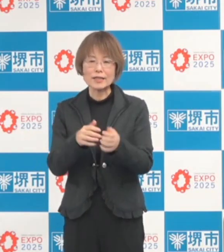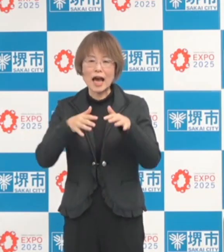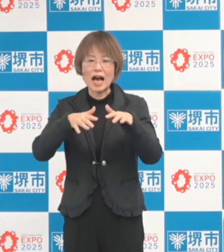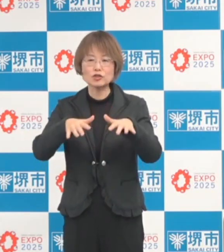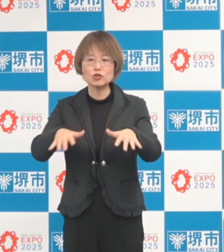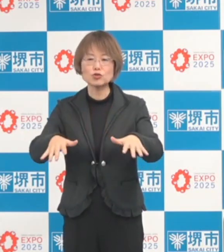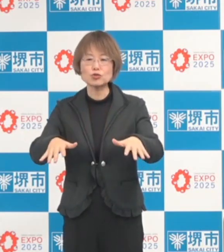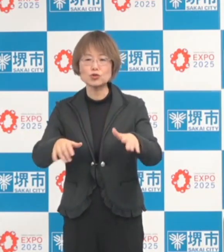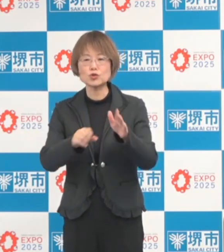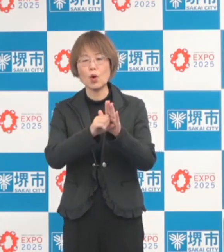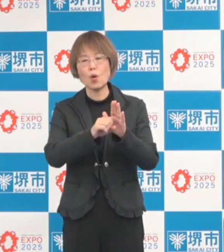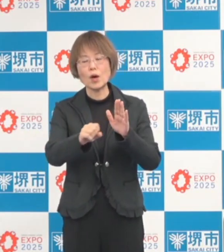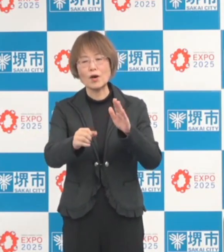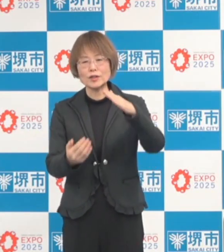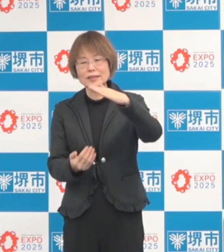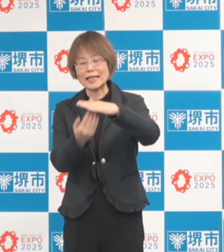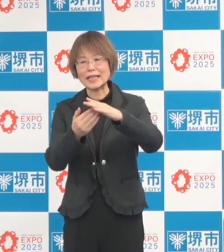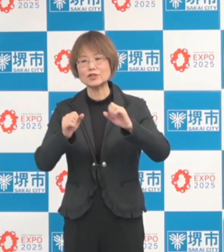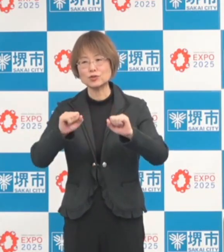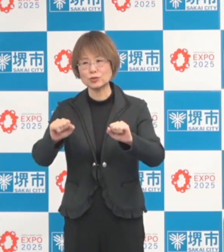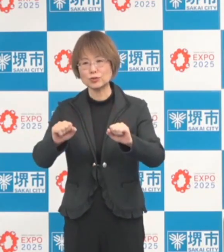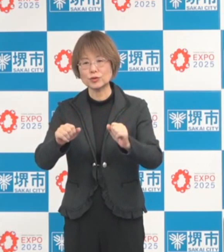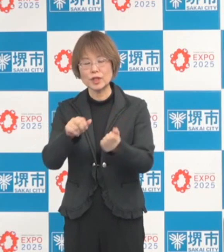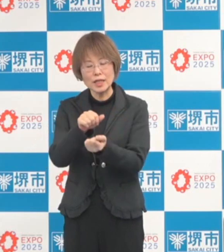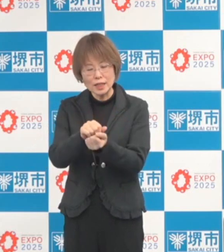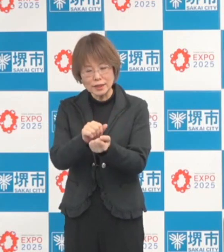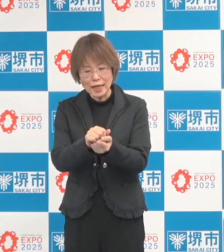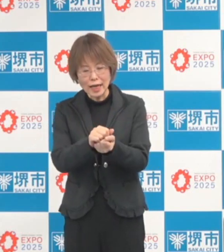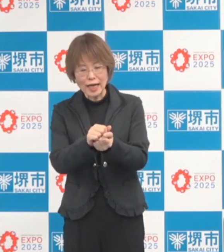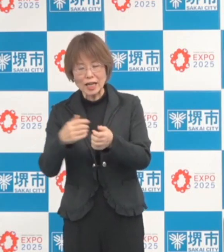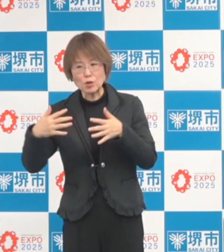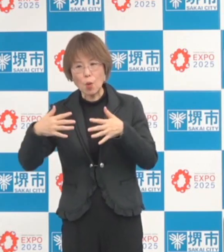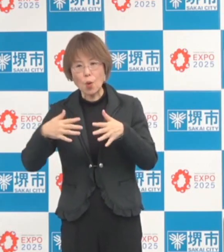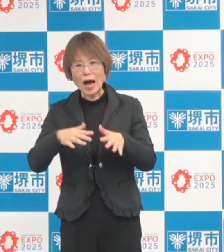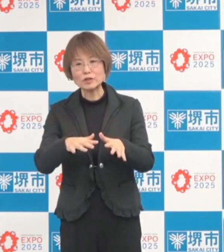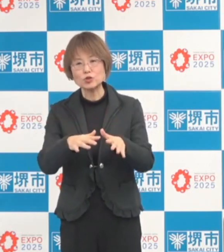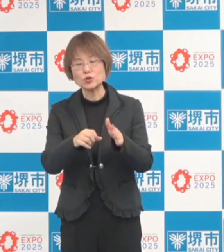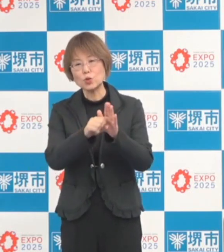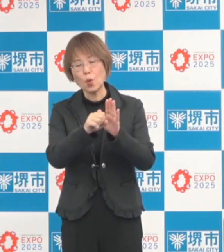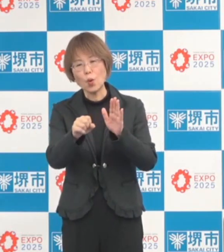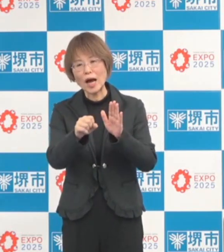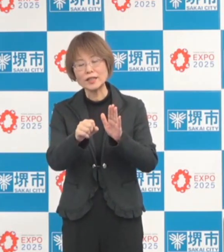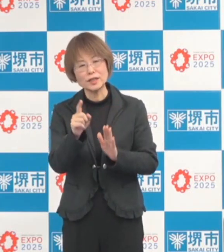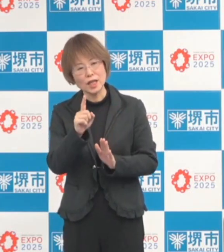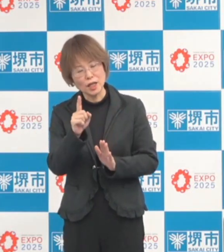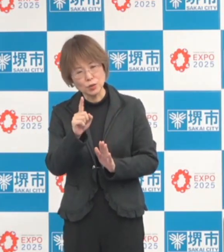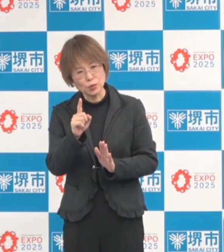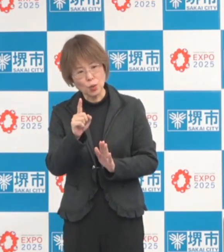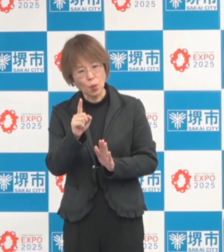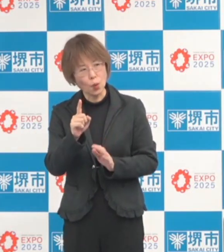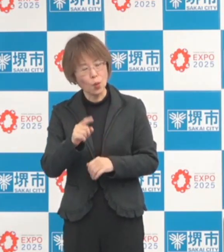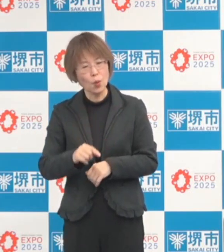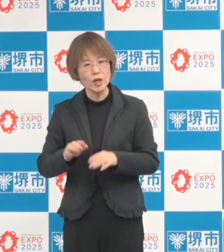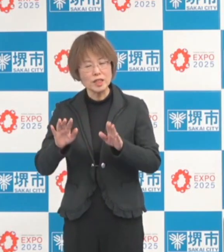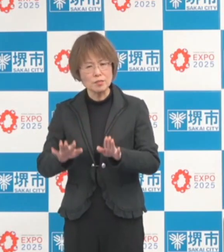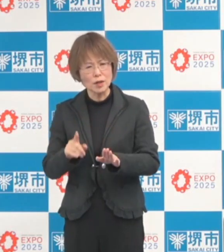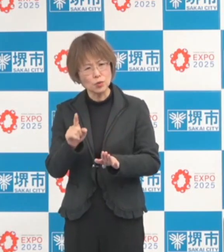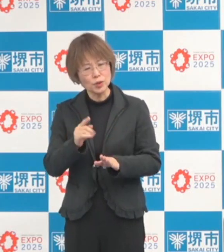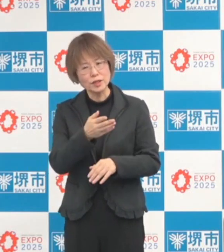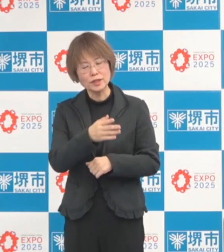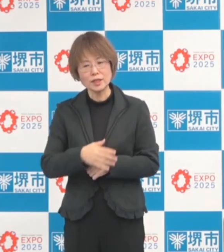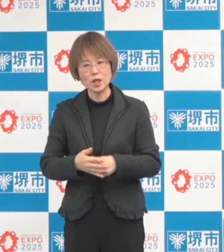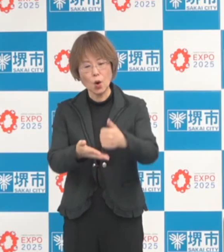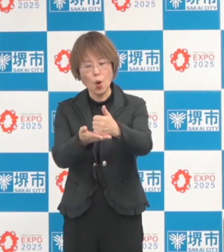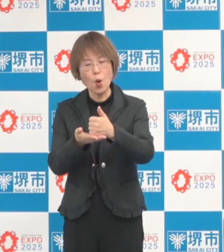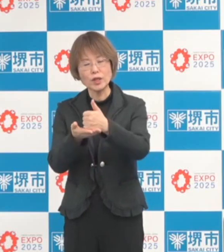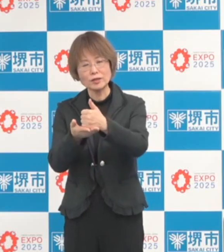するというようなお話、この堺への波及効果っていうのは現在の段階でいかほど見ていらっしゃるのか、で誘客の目